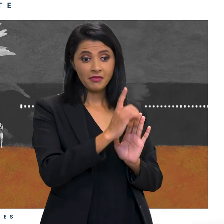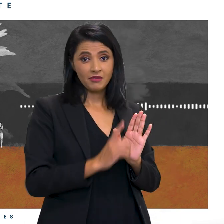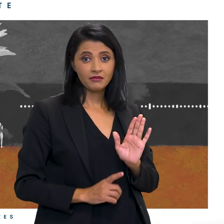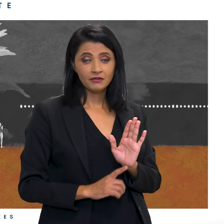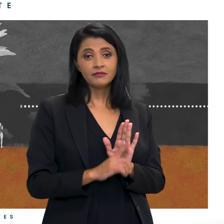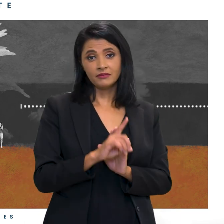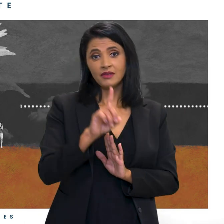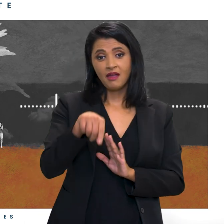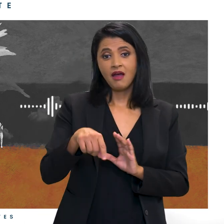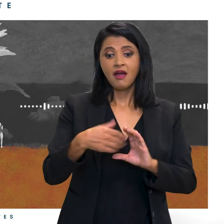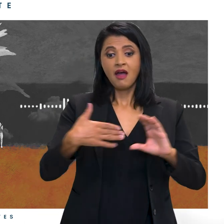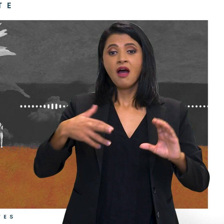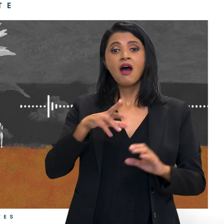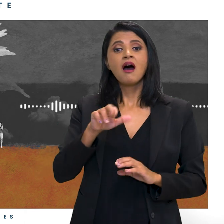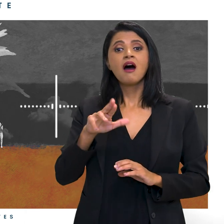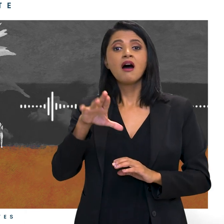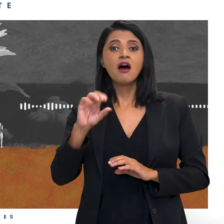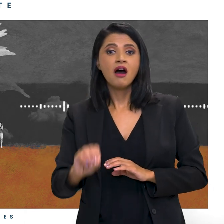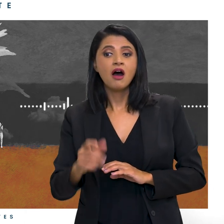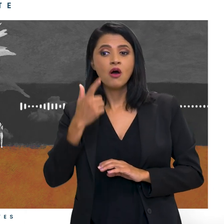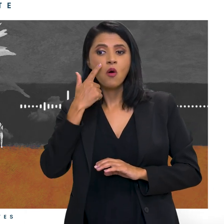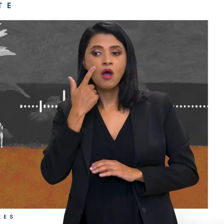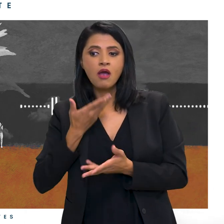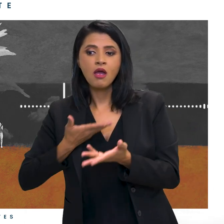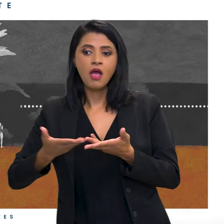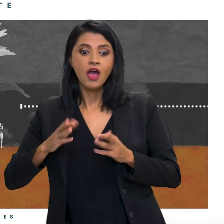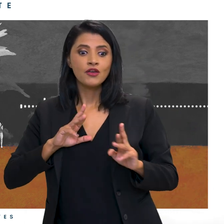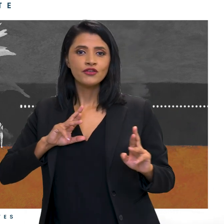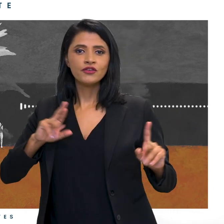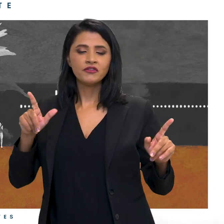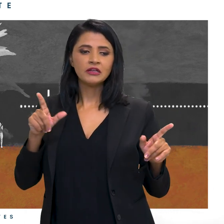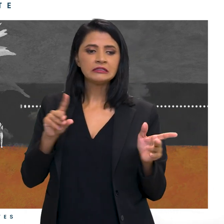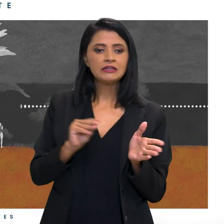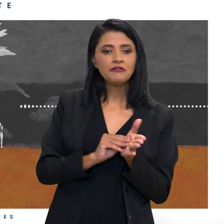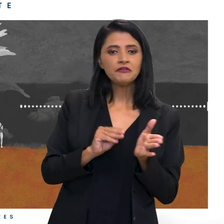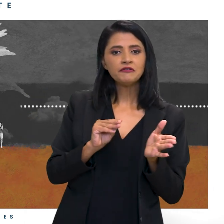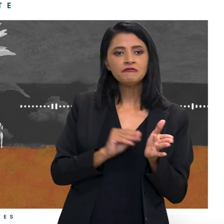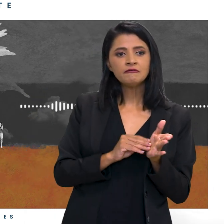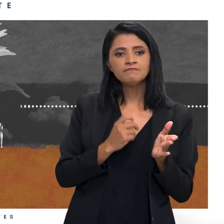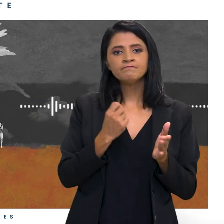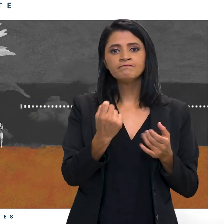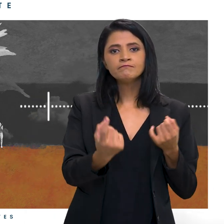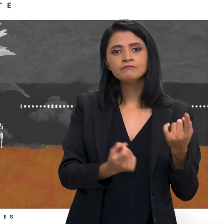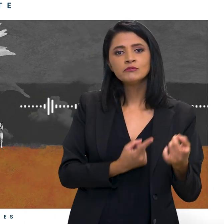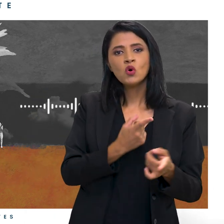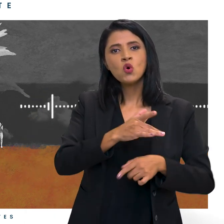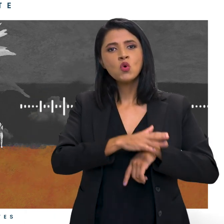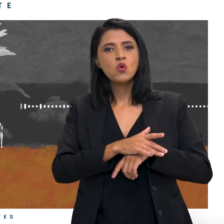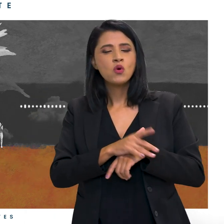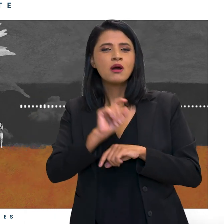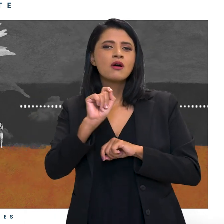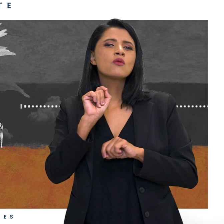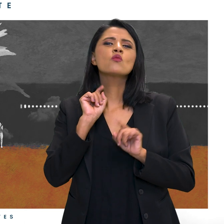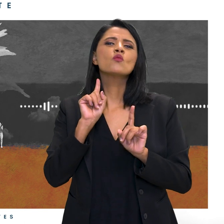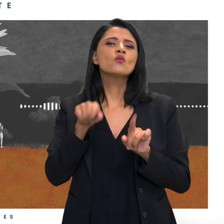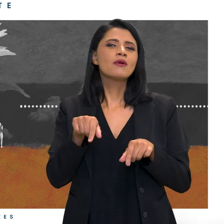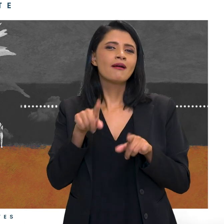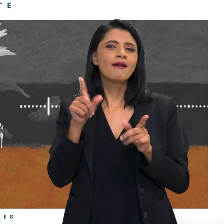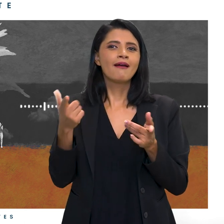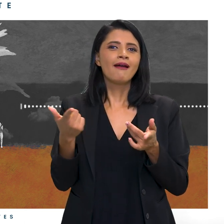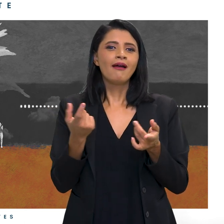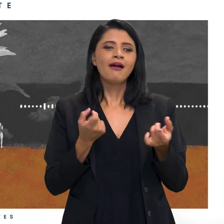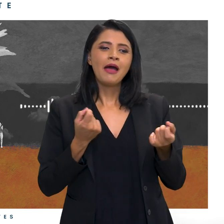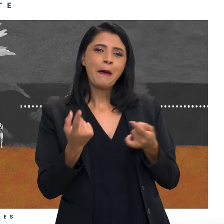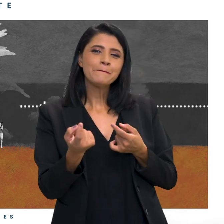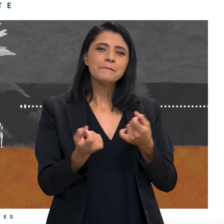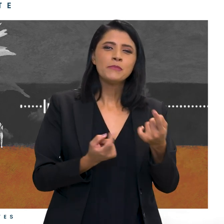No dicionário, ser raro é transitar entre a beleza de ser incomum e a falta de frequência de uma doença. A